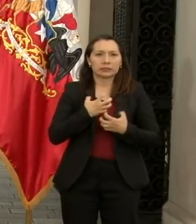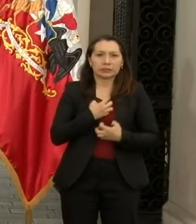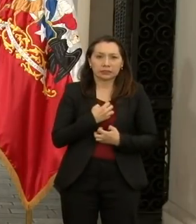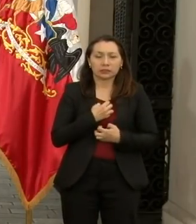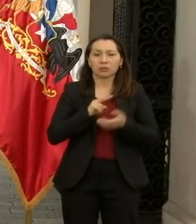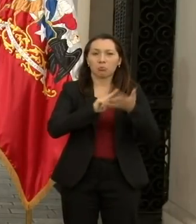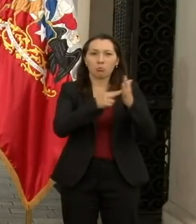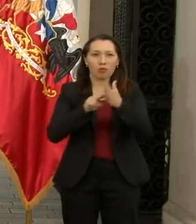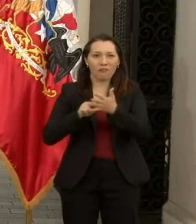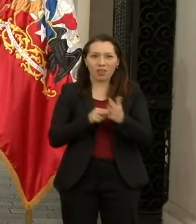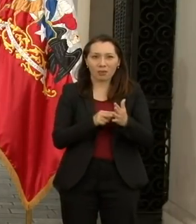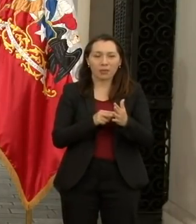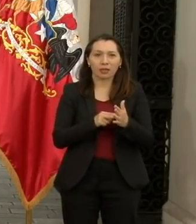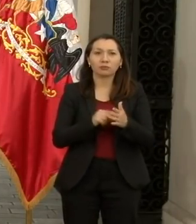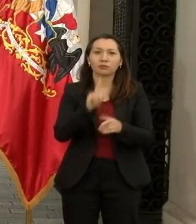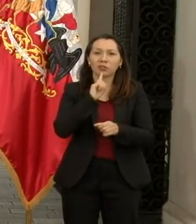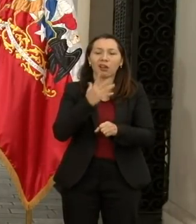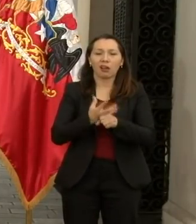Adelante, adelante.